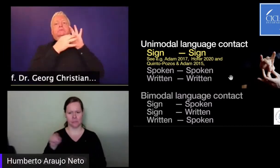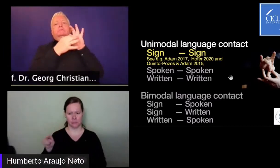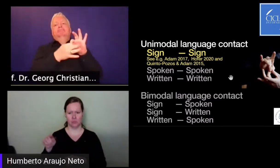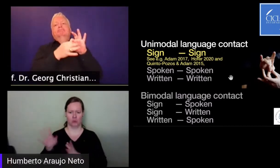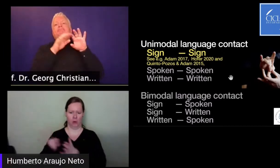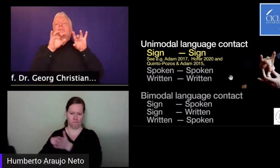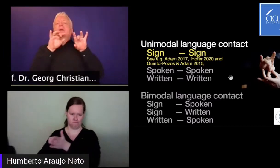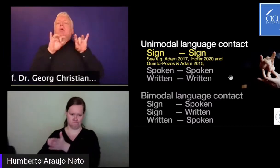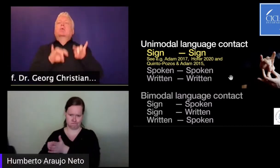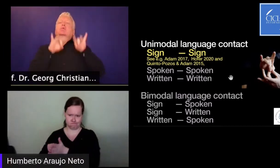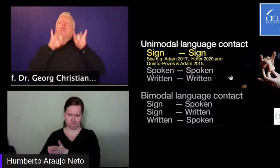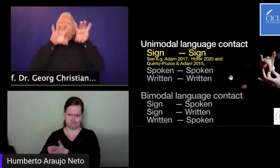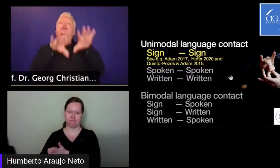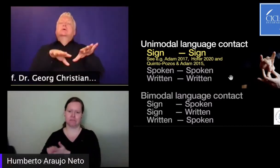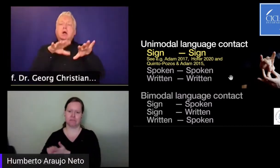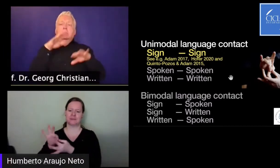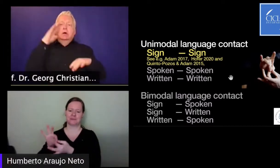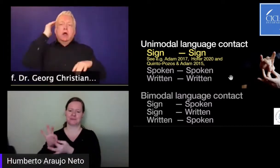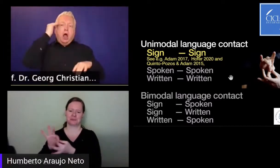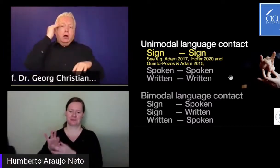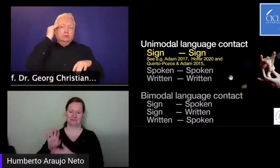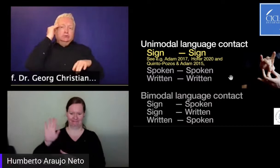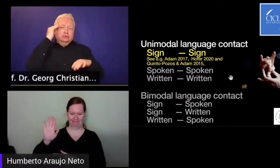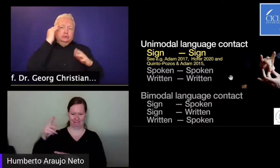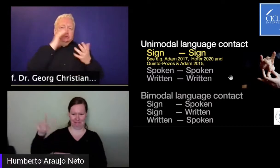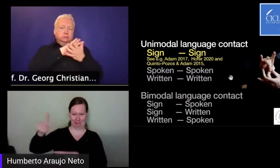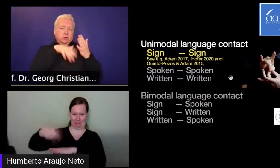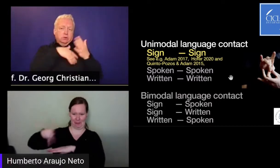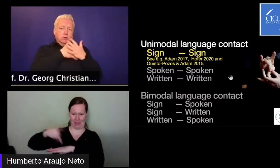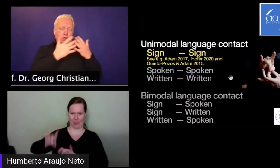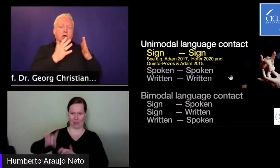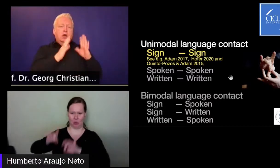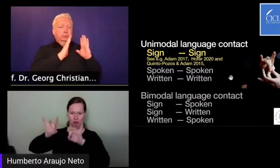Adam, por exemplo, é um dos estudiosos